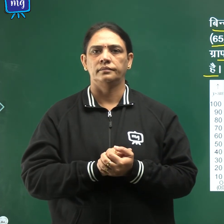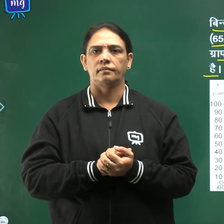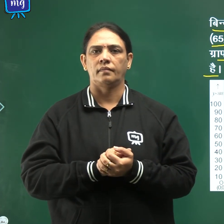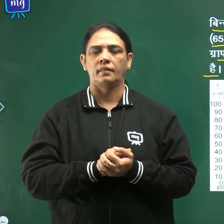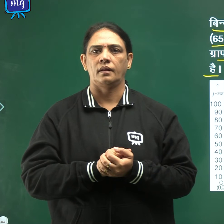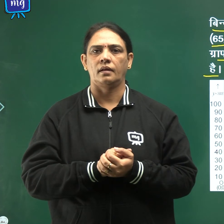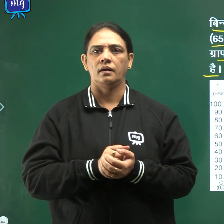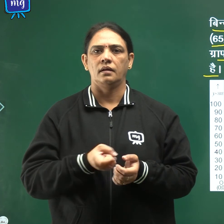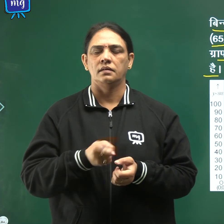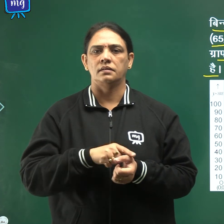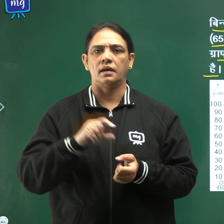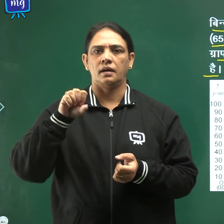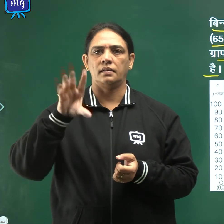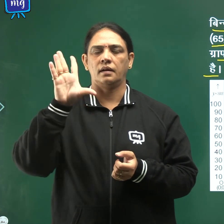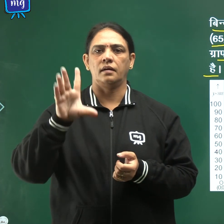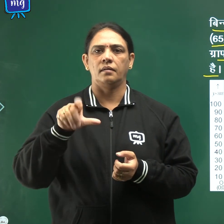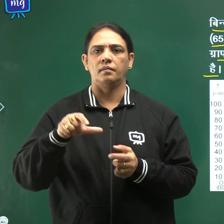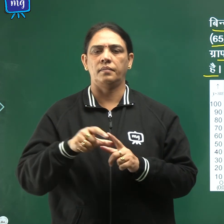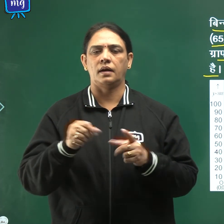से अधिक प्रकार का